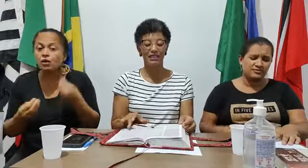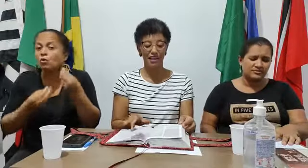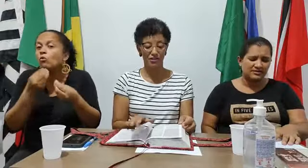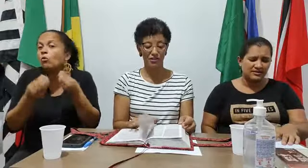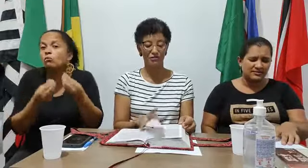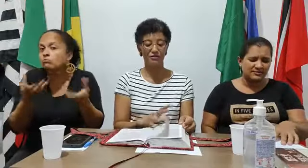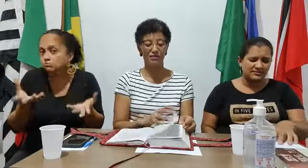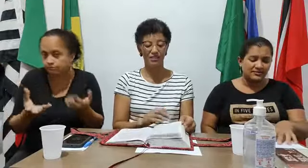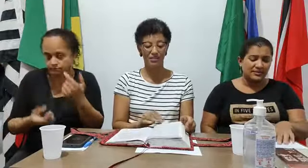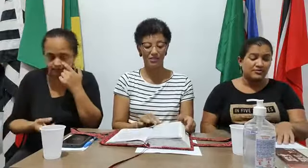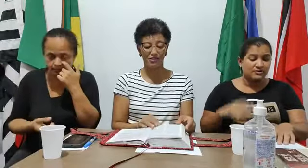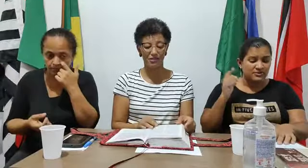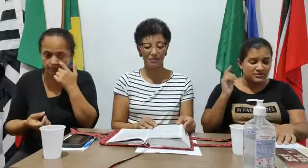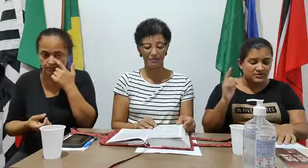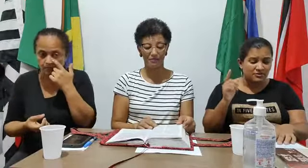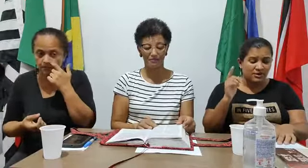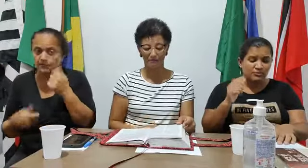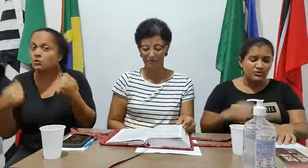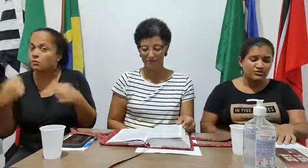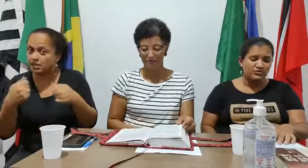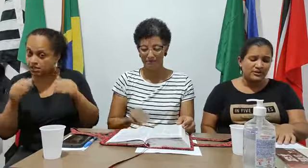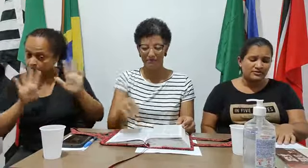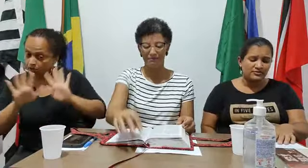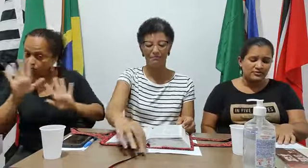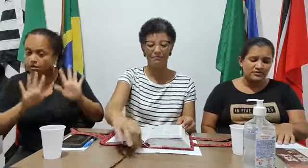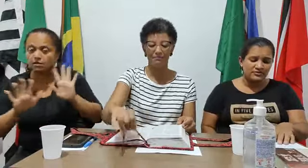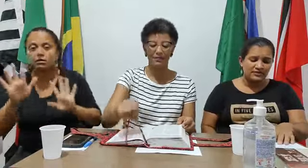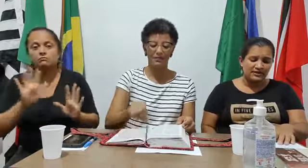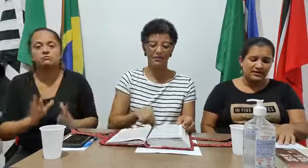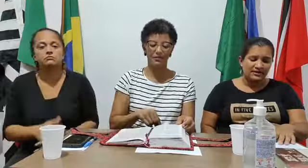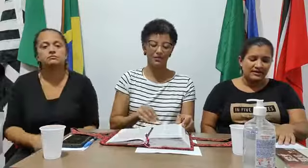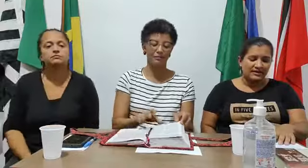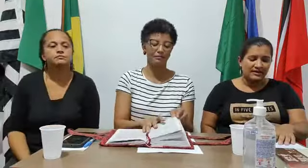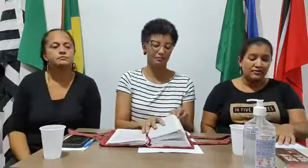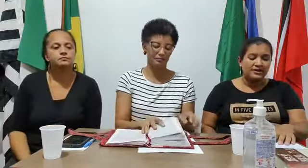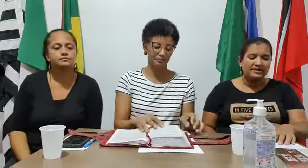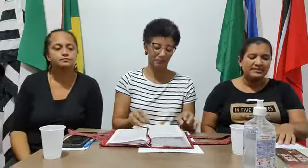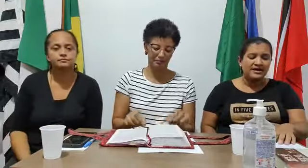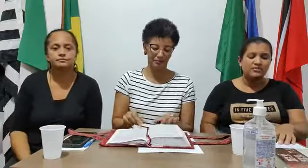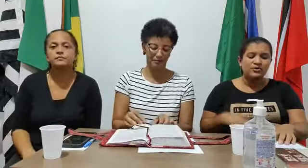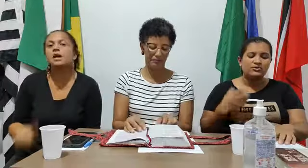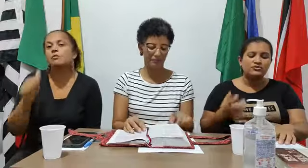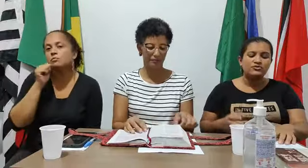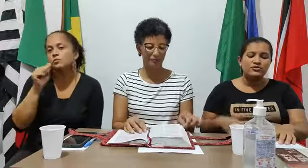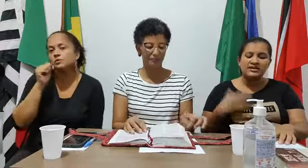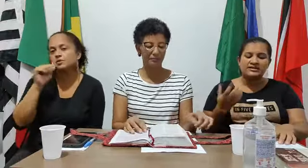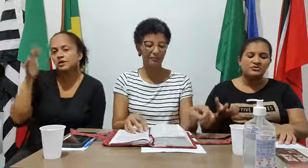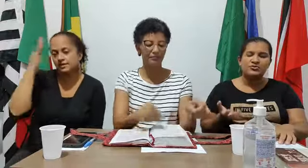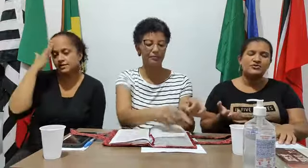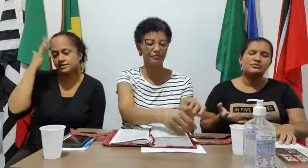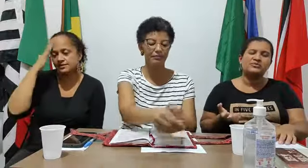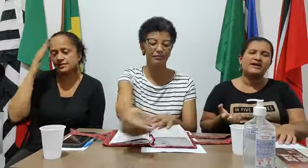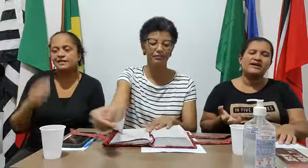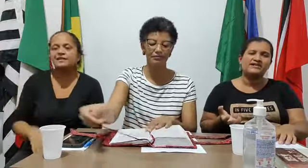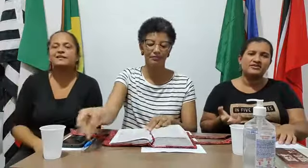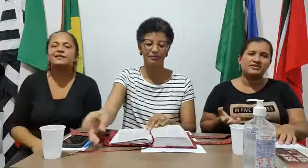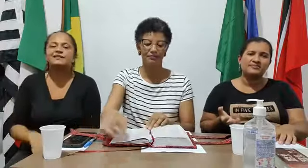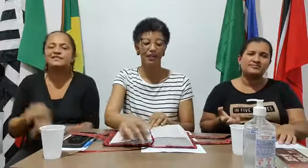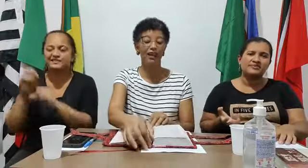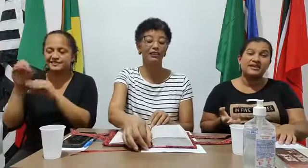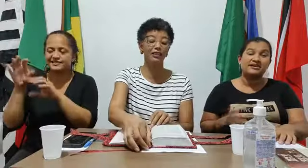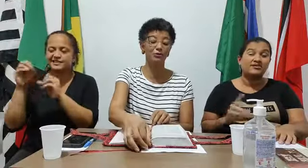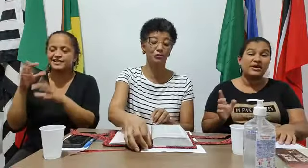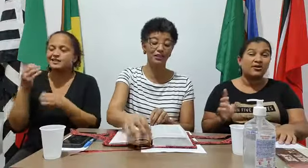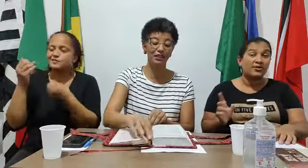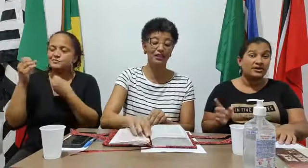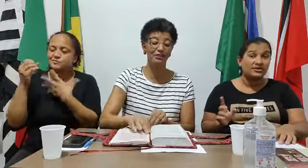bombardeados, Verdade, né? verdade. Então nós temos que tomar muito cuidado com isso. A mulher sábia, quando instrui, ela demonstra bondade.